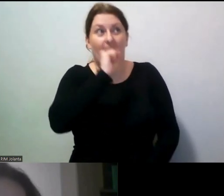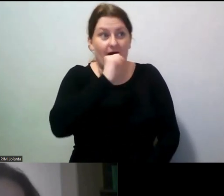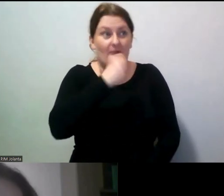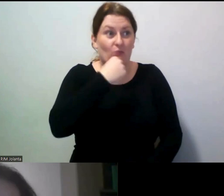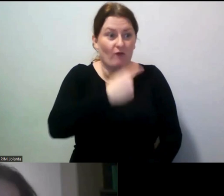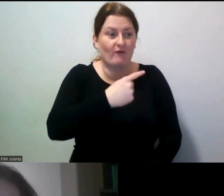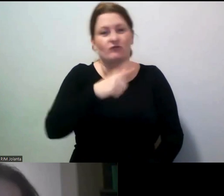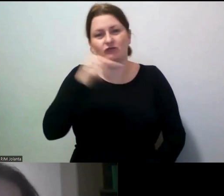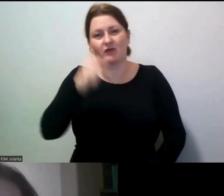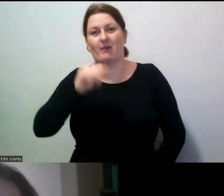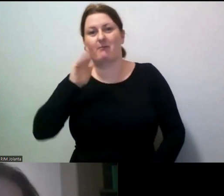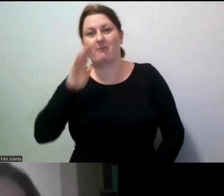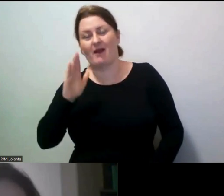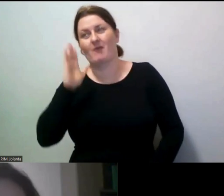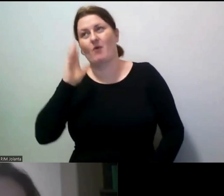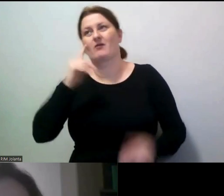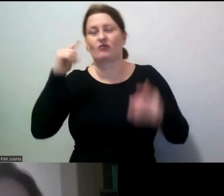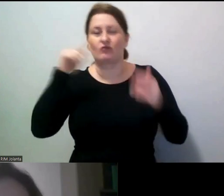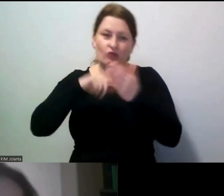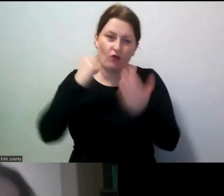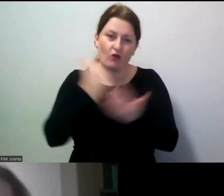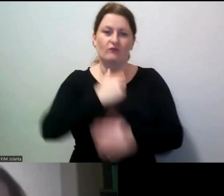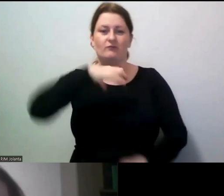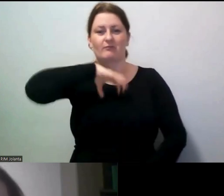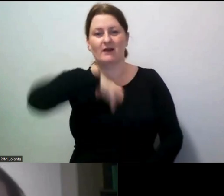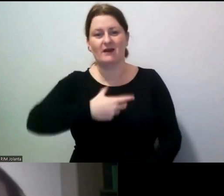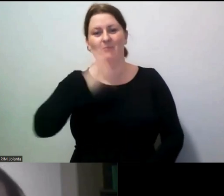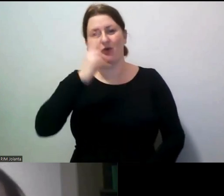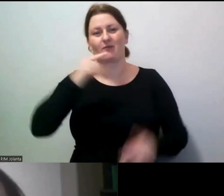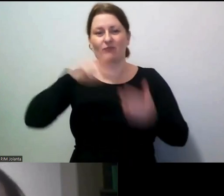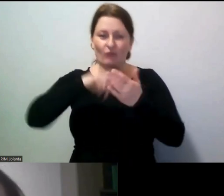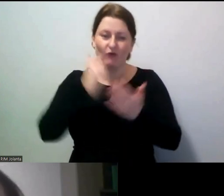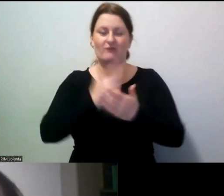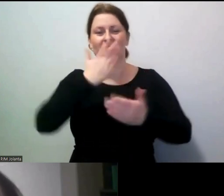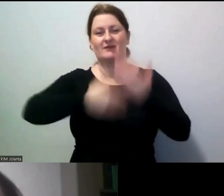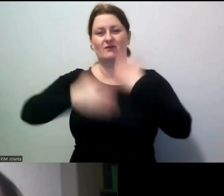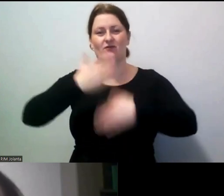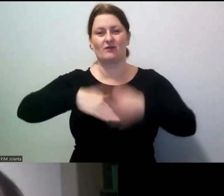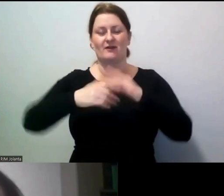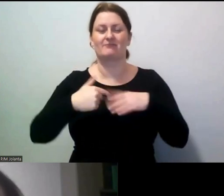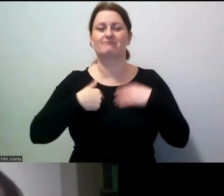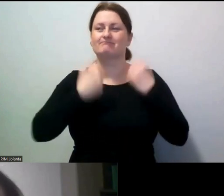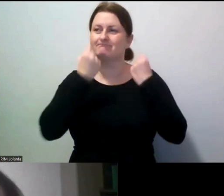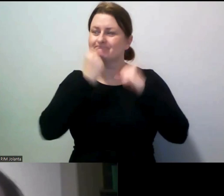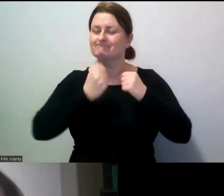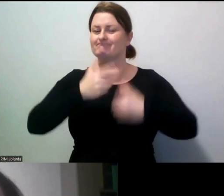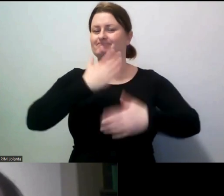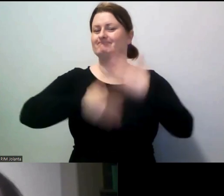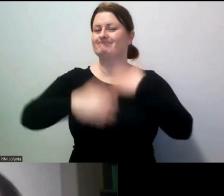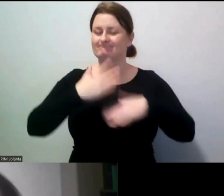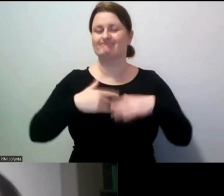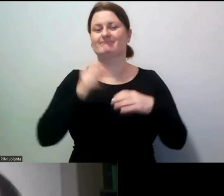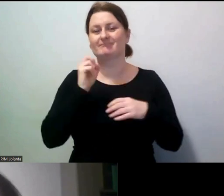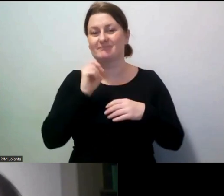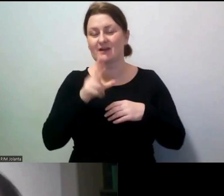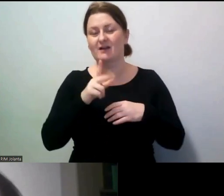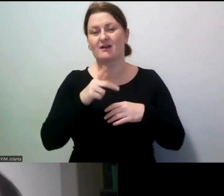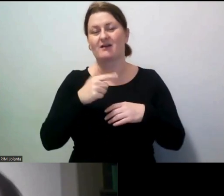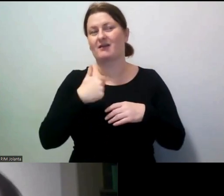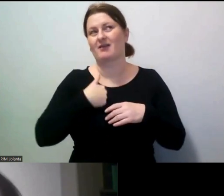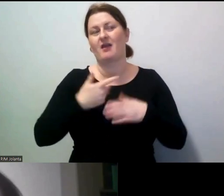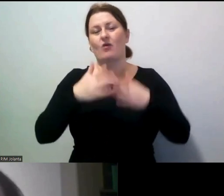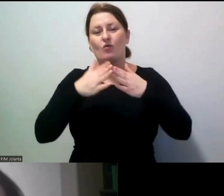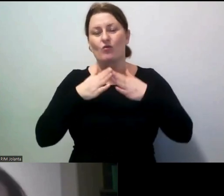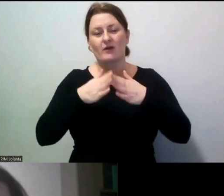i później znowu przychodzi zmęczenie, a później znowu ta satysfakcja. Więc jak najbardziej satysfakcja. No, nie ukrywam,